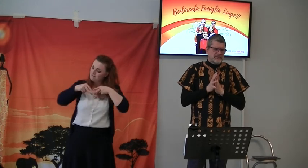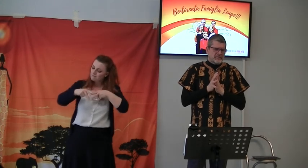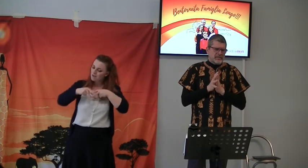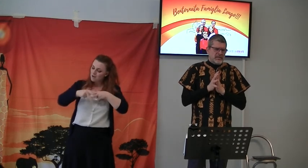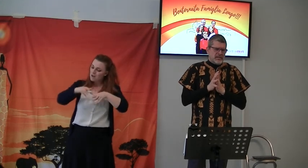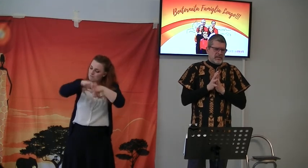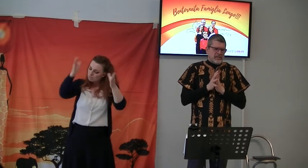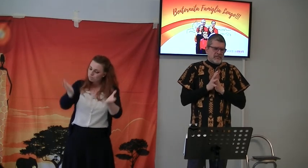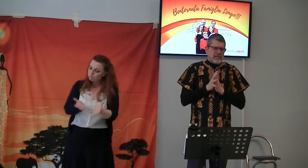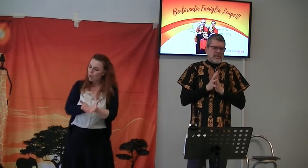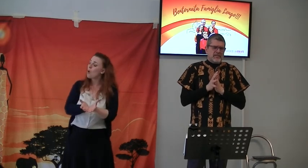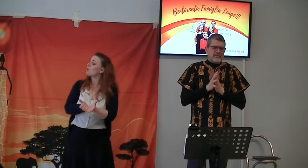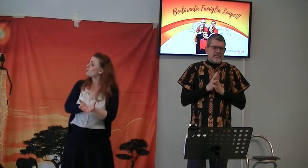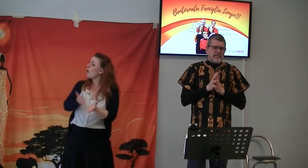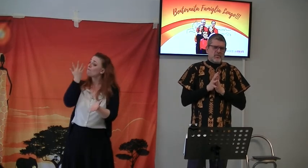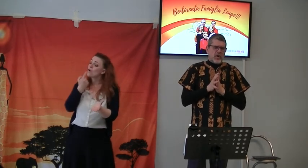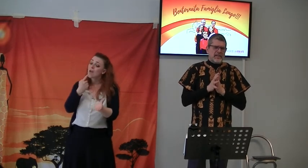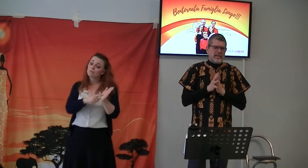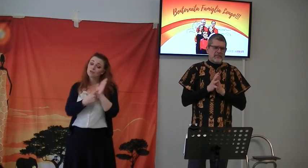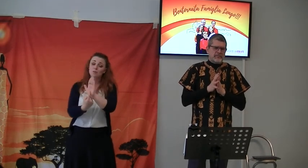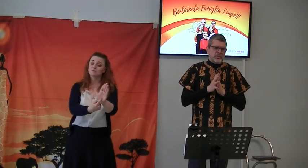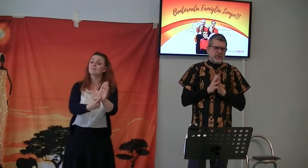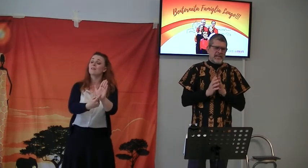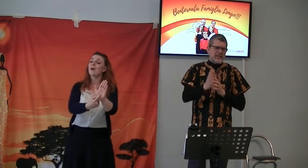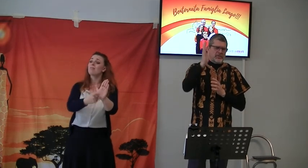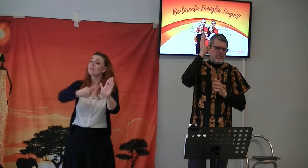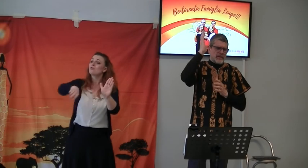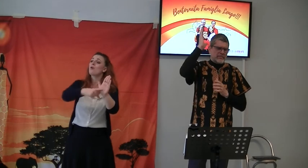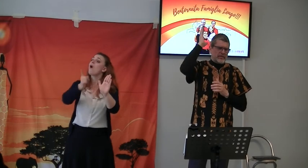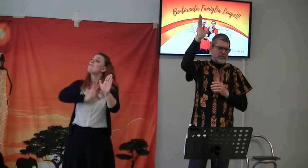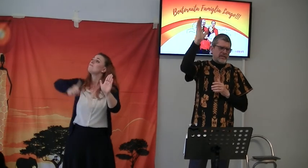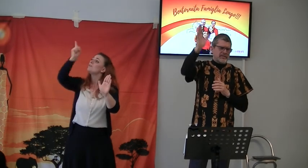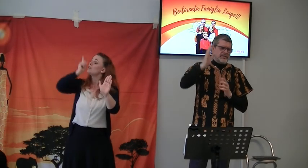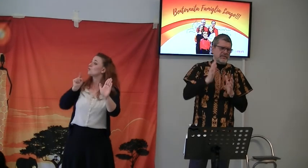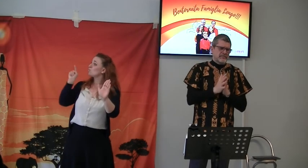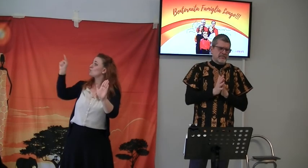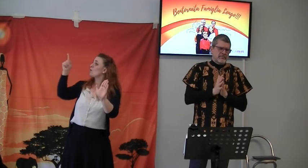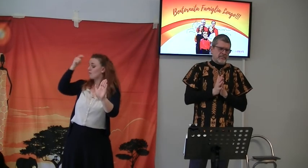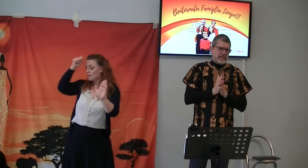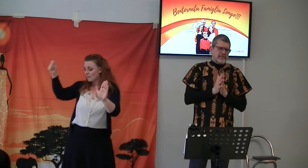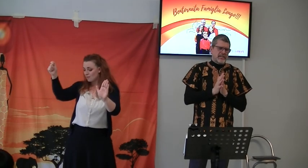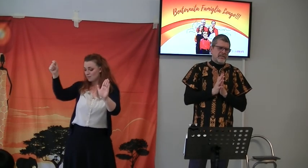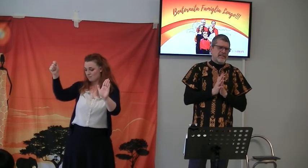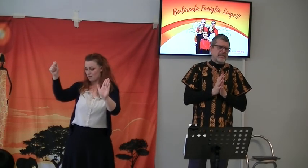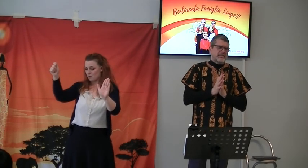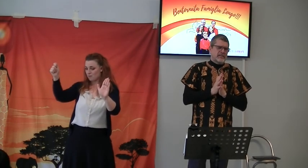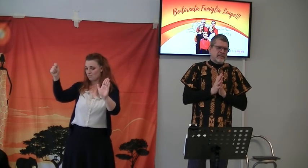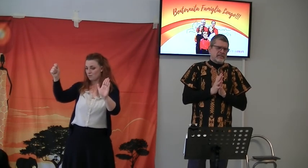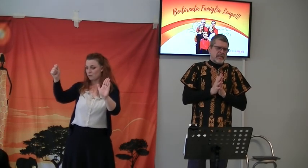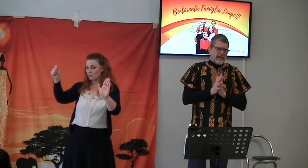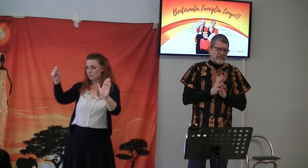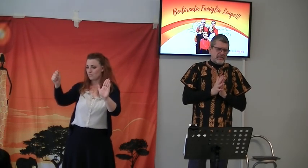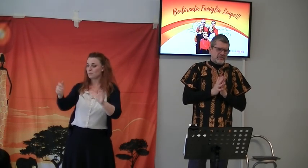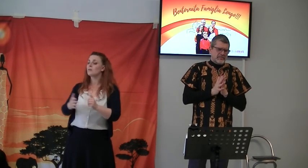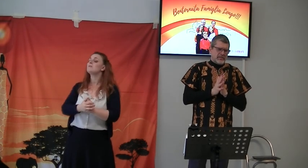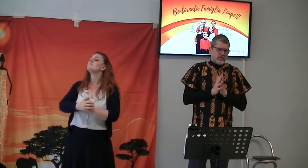Signore. Figli Tuoi che portano in alto la parola della vita per la salvezza